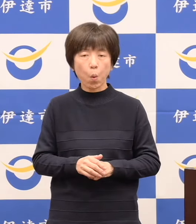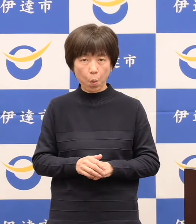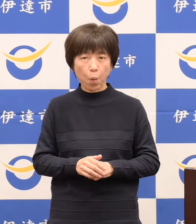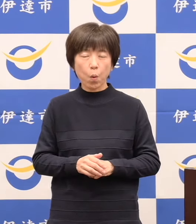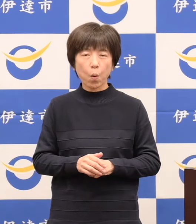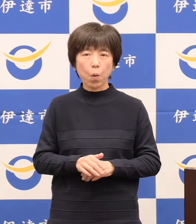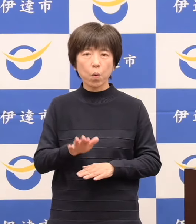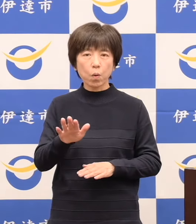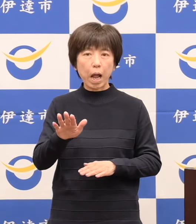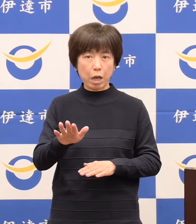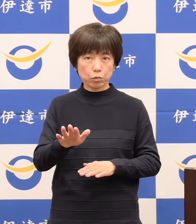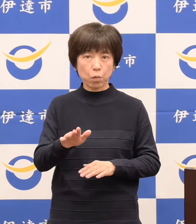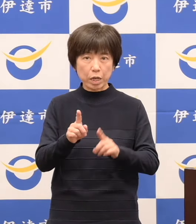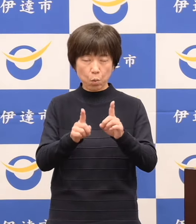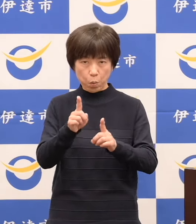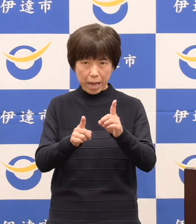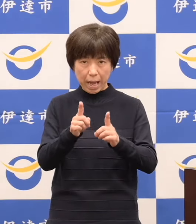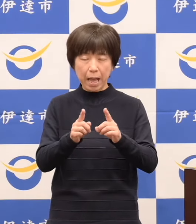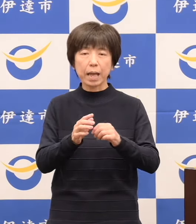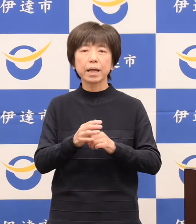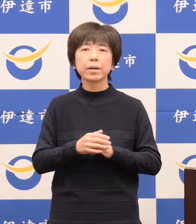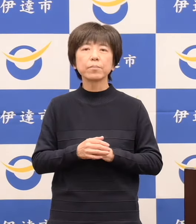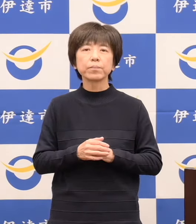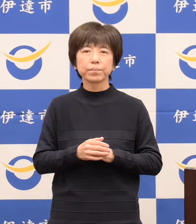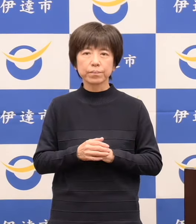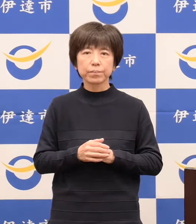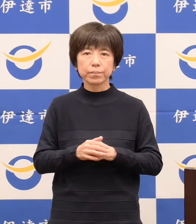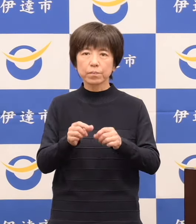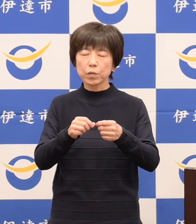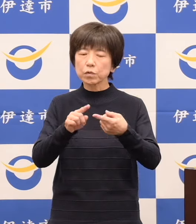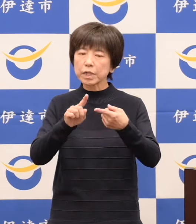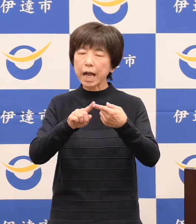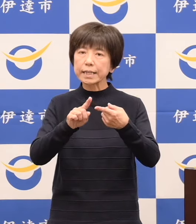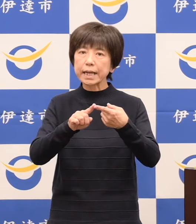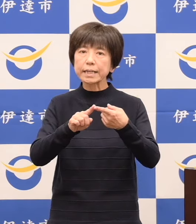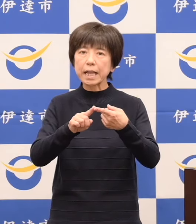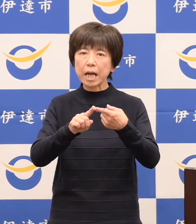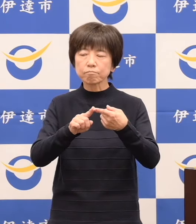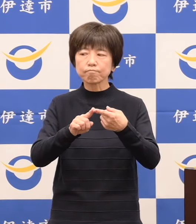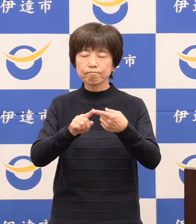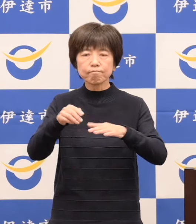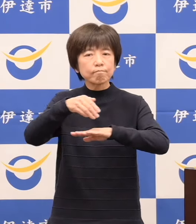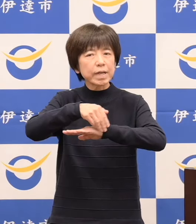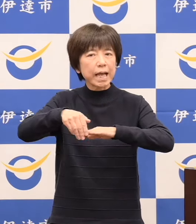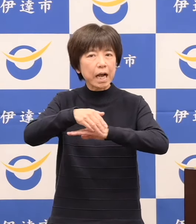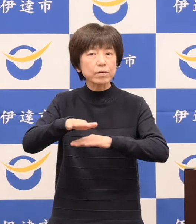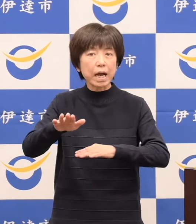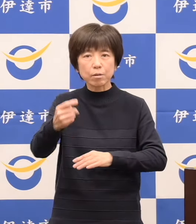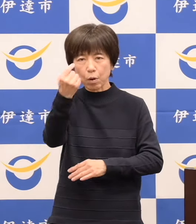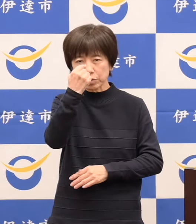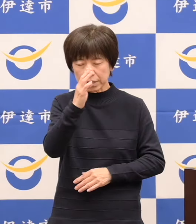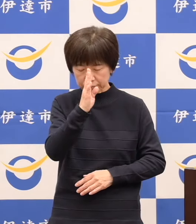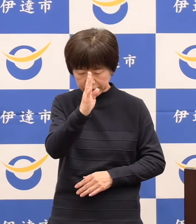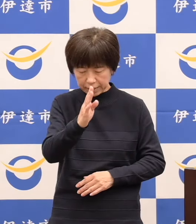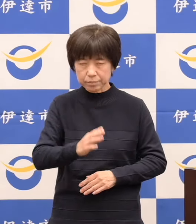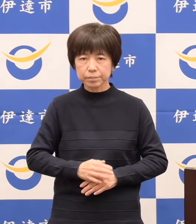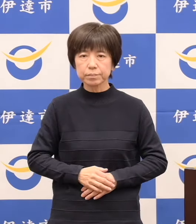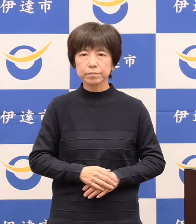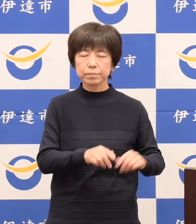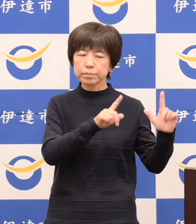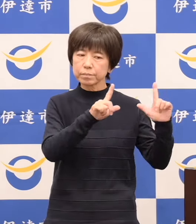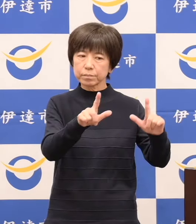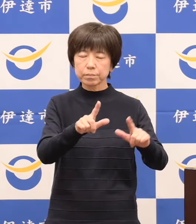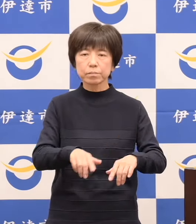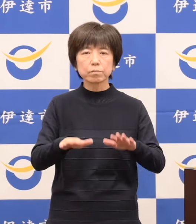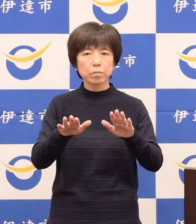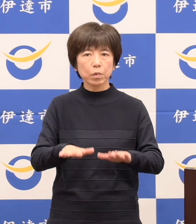届け方とか、そんなことの何か具体的な構想、計画というのがあればですね。 今回